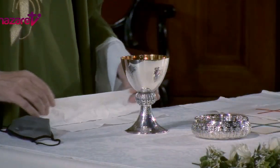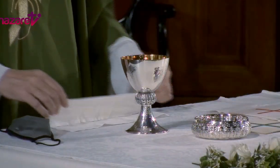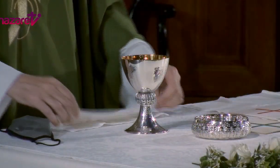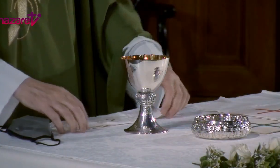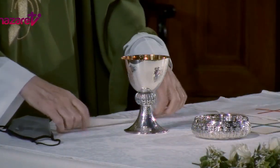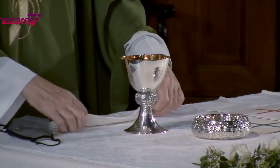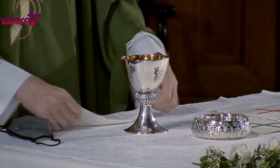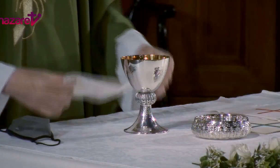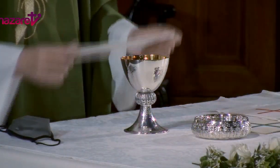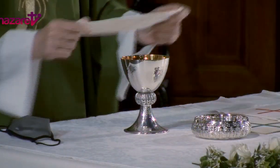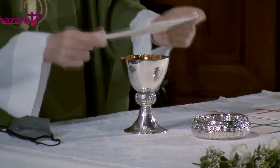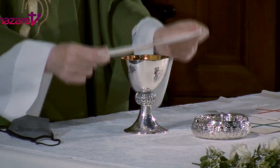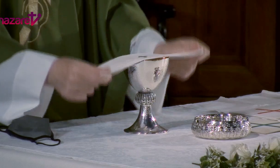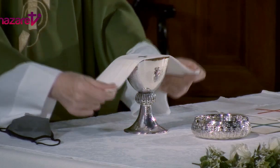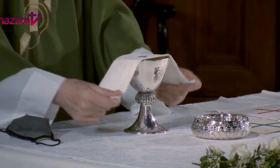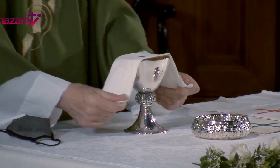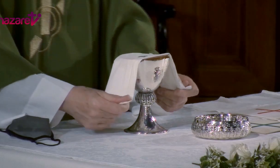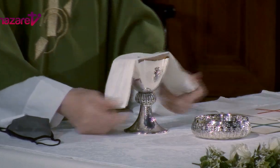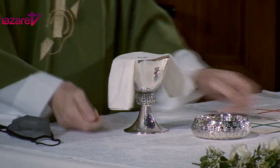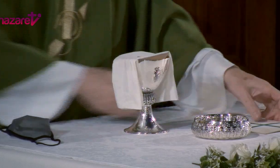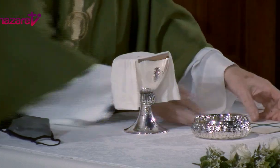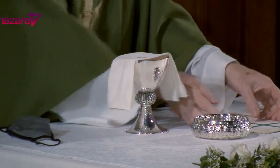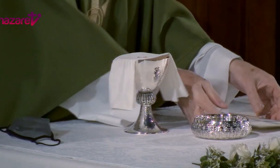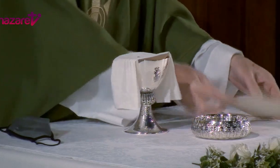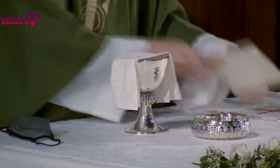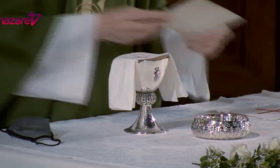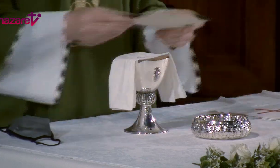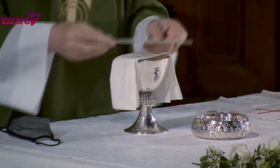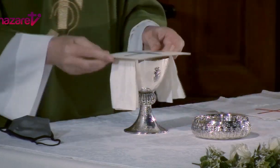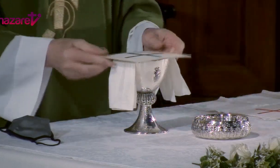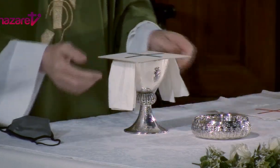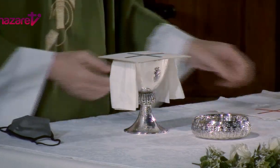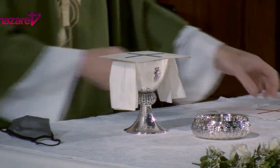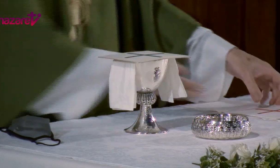cumple, Señor, lo que mi pecho ansía,